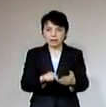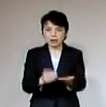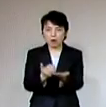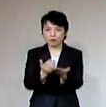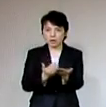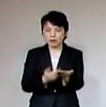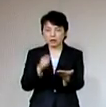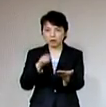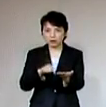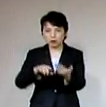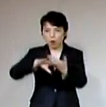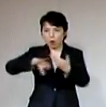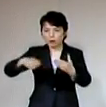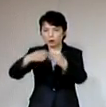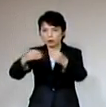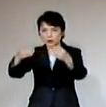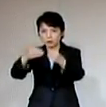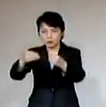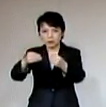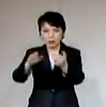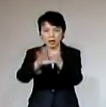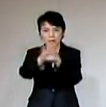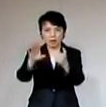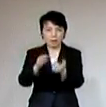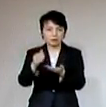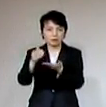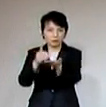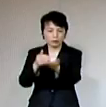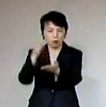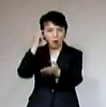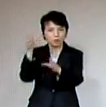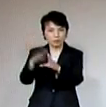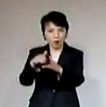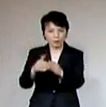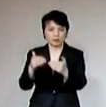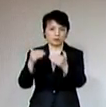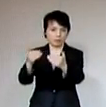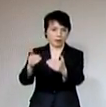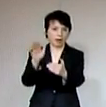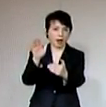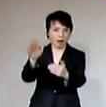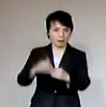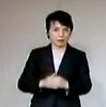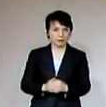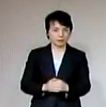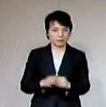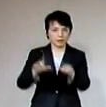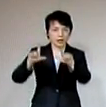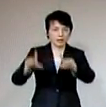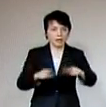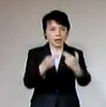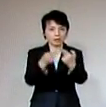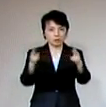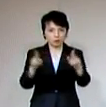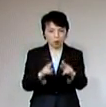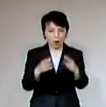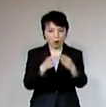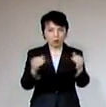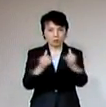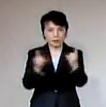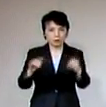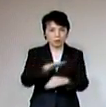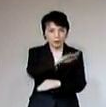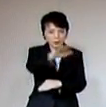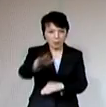提に諸外国への原発輸出を無防備に進めています。生活の党は国民の皆様